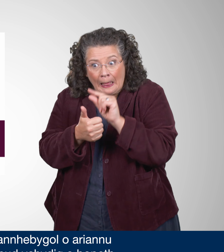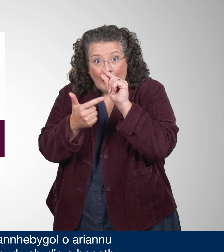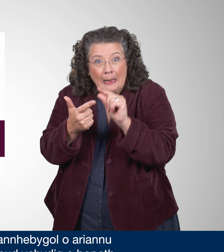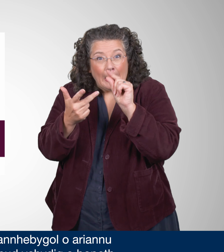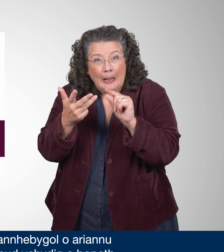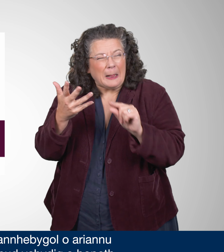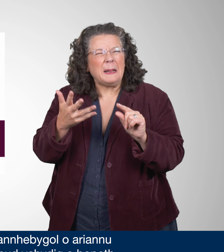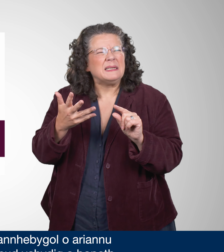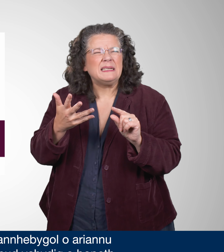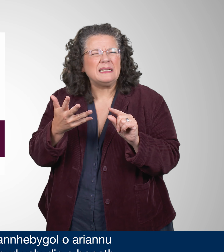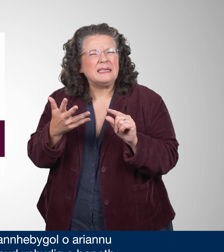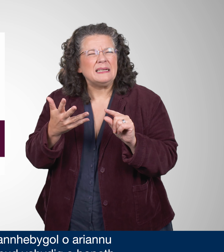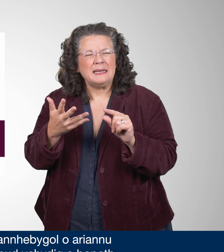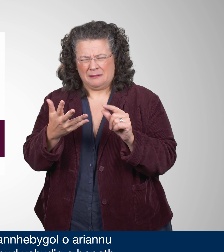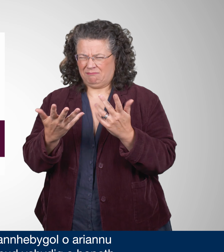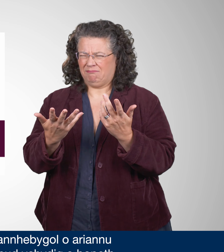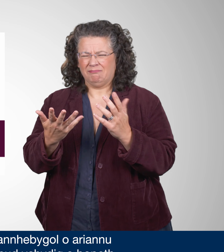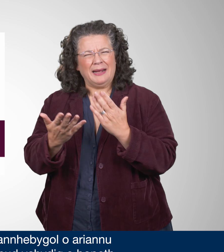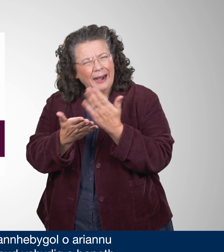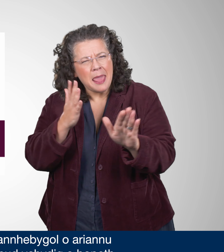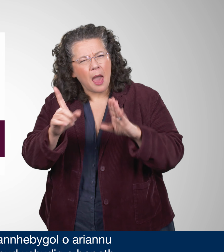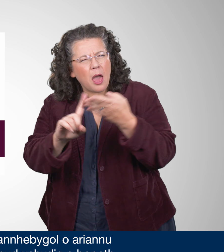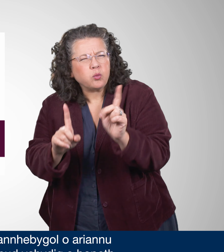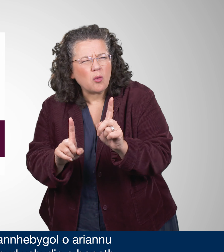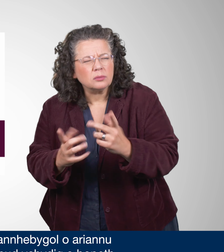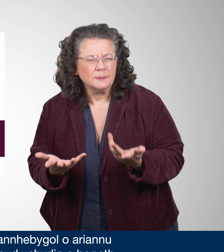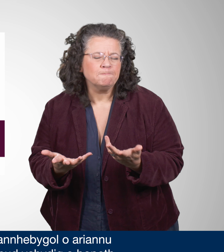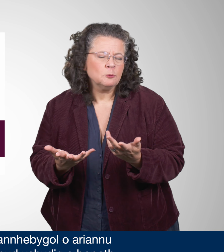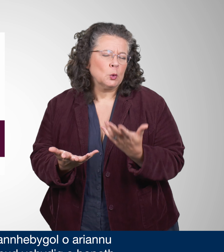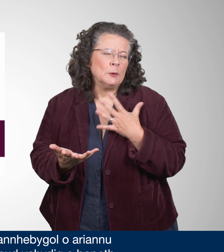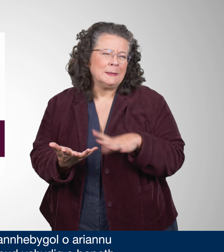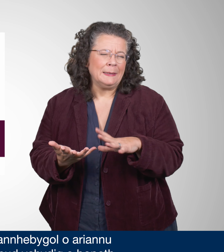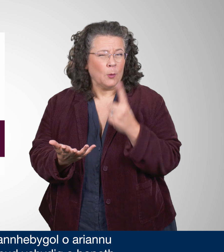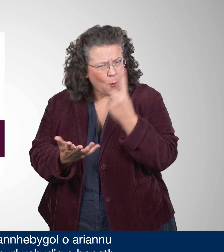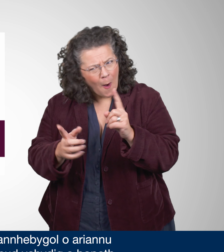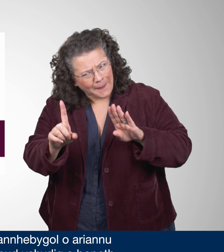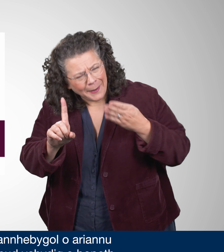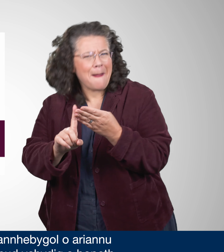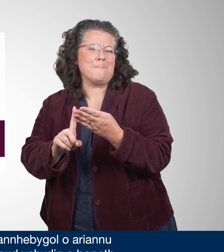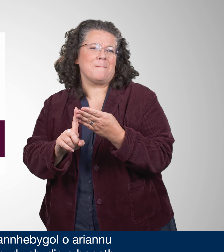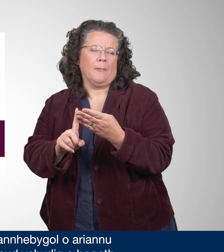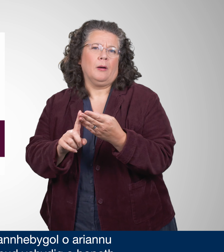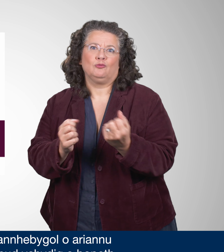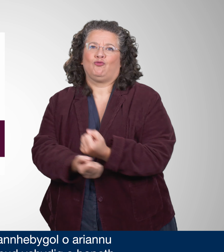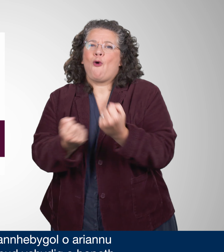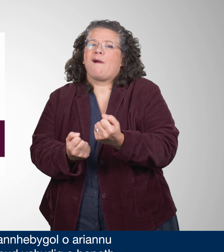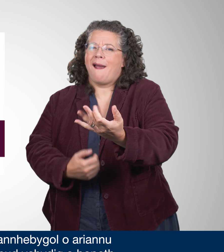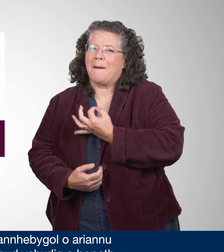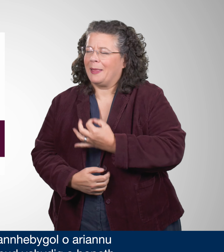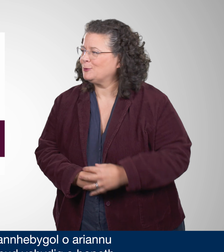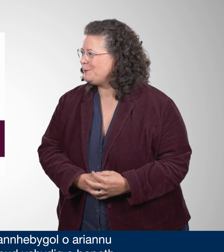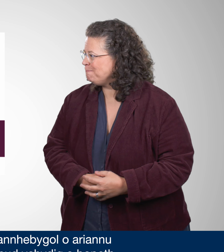prosiectau sydd eisiau gwneud ychydig o bopeth.